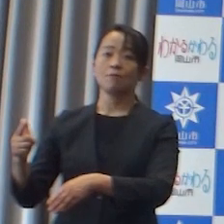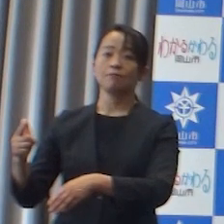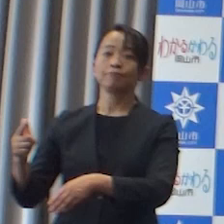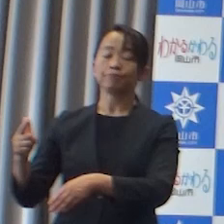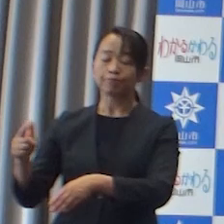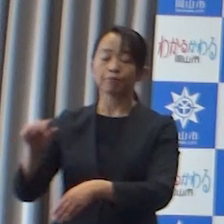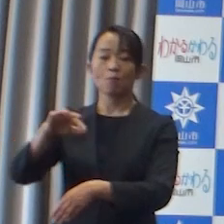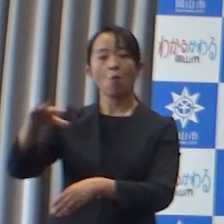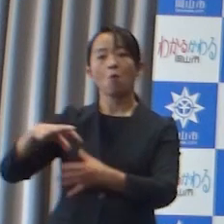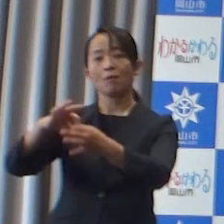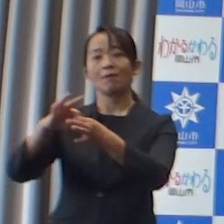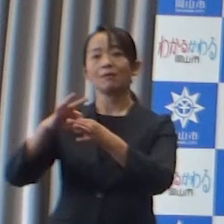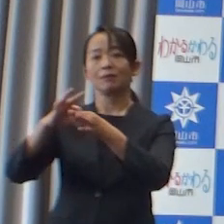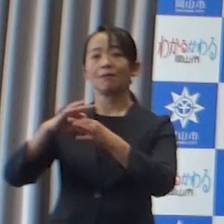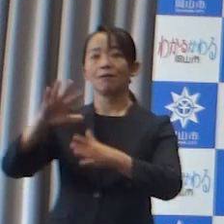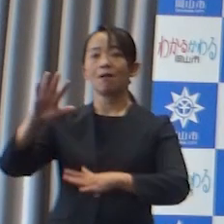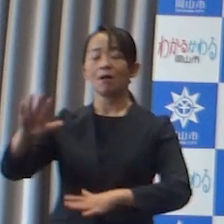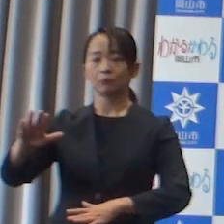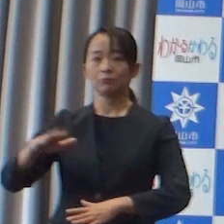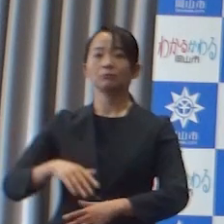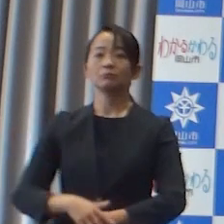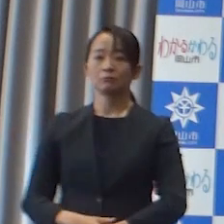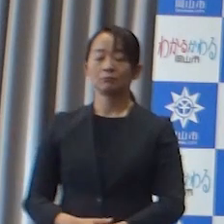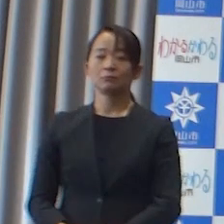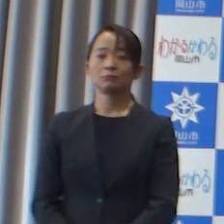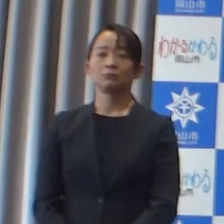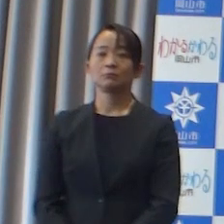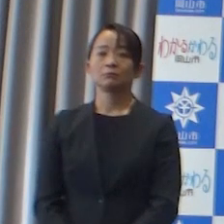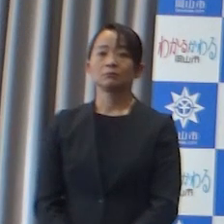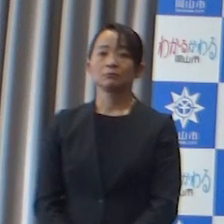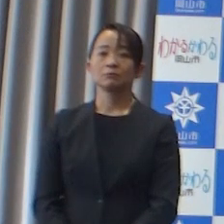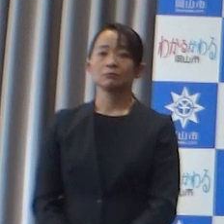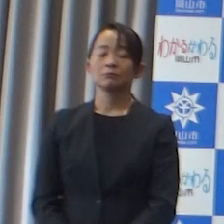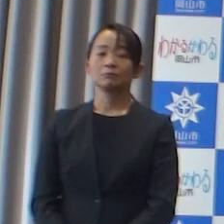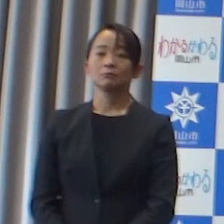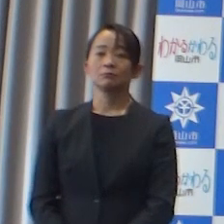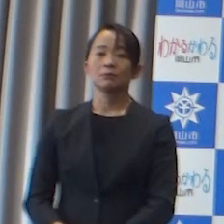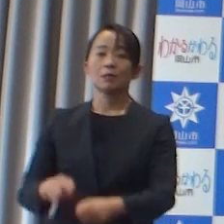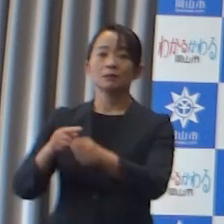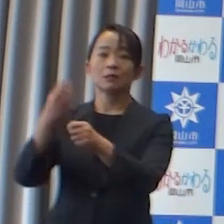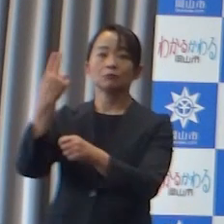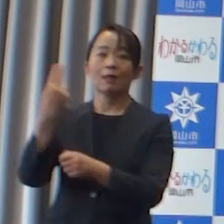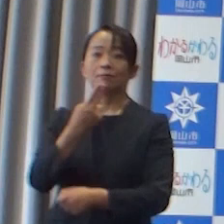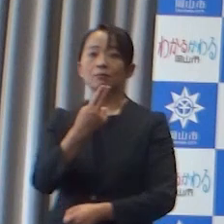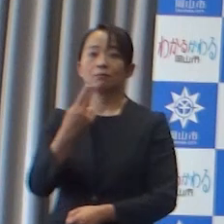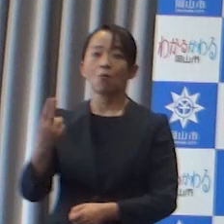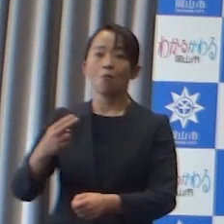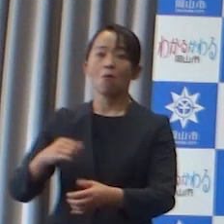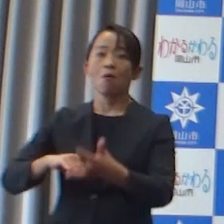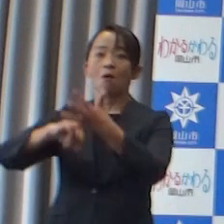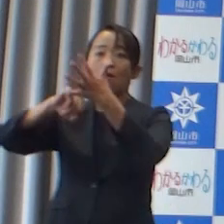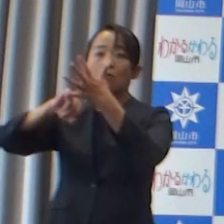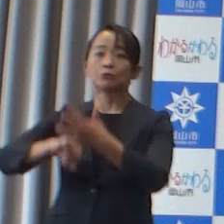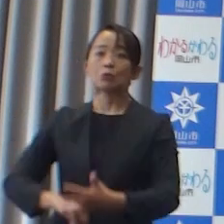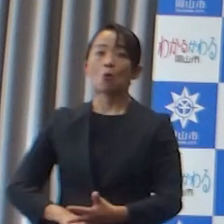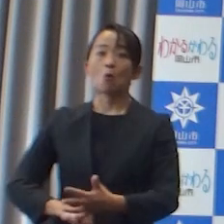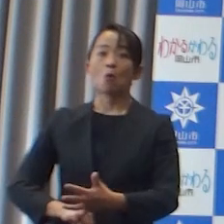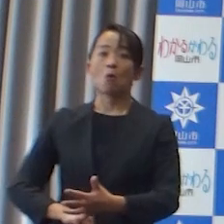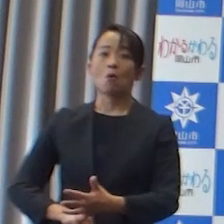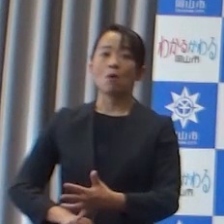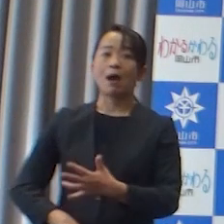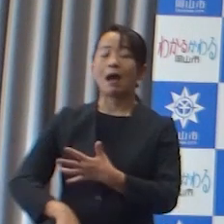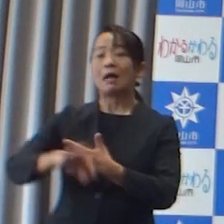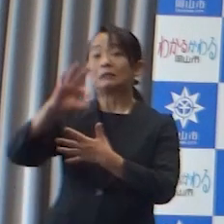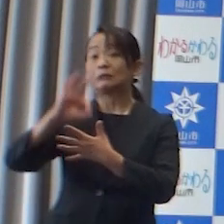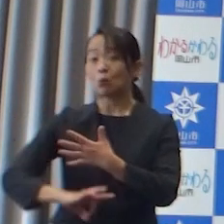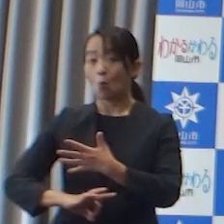及ぶ話であります。したがってですね、昨年度は条例改正をしていくとす